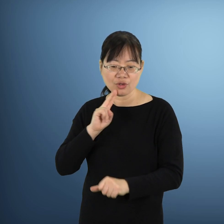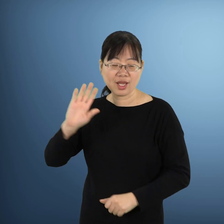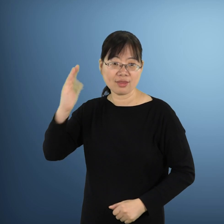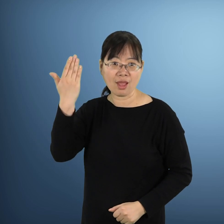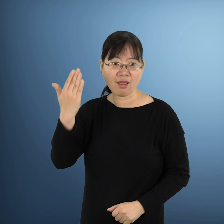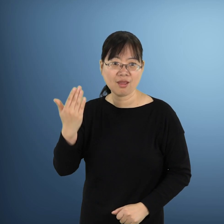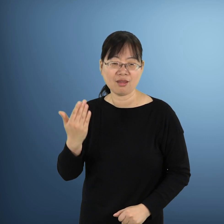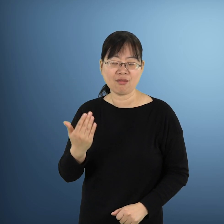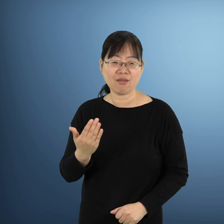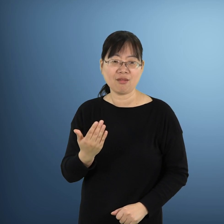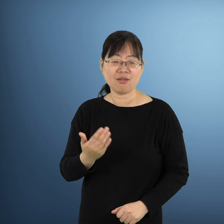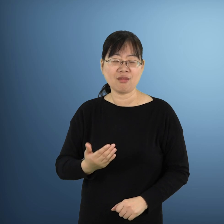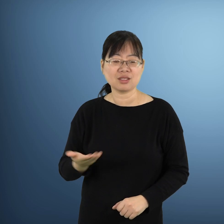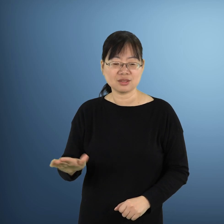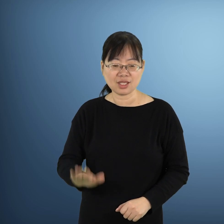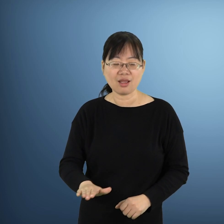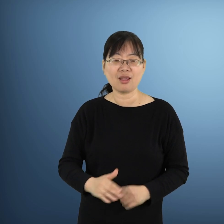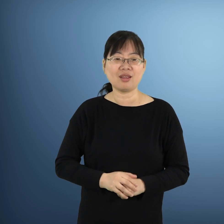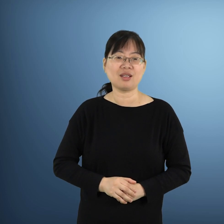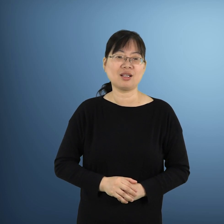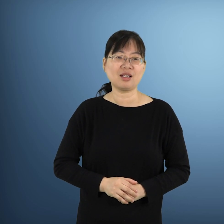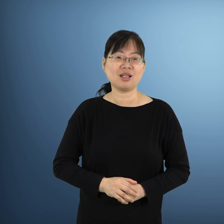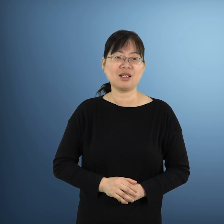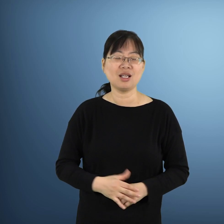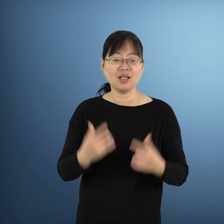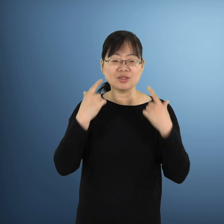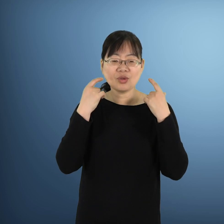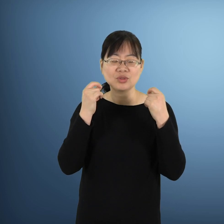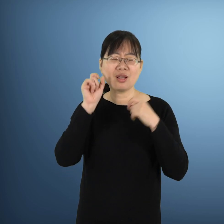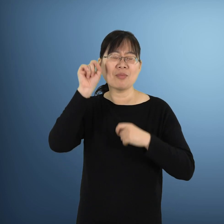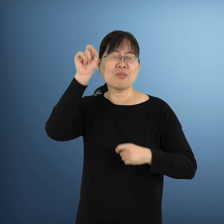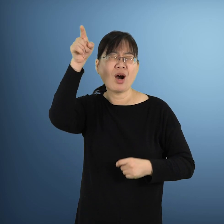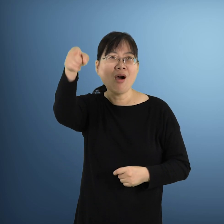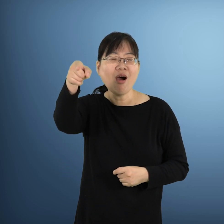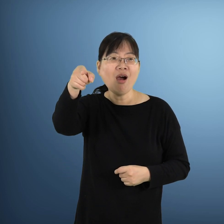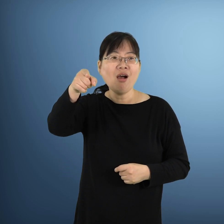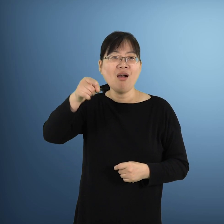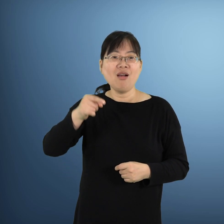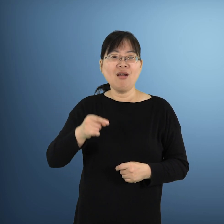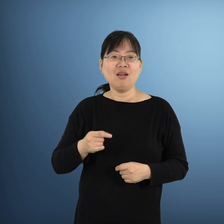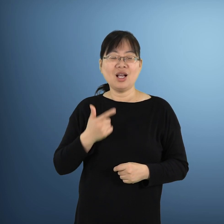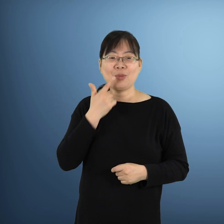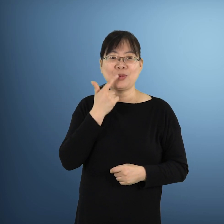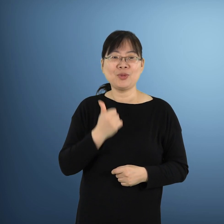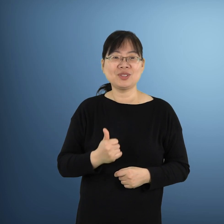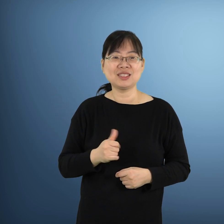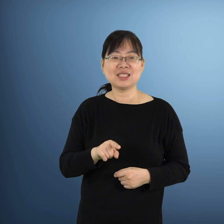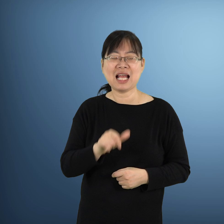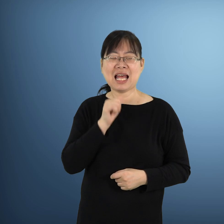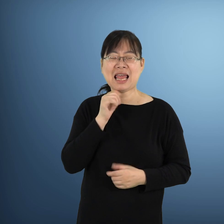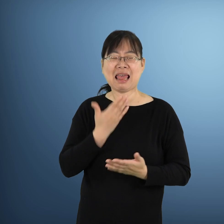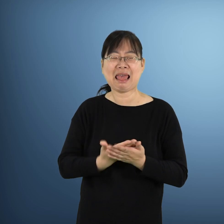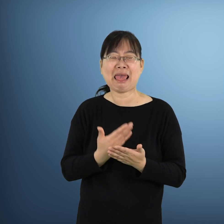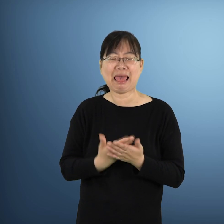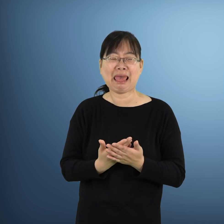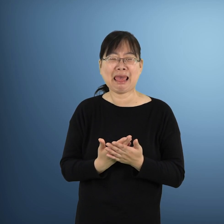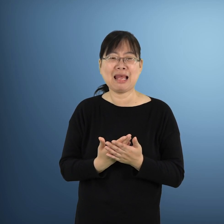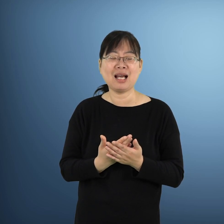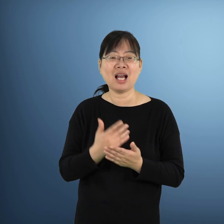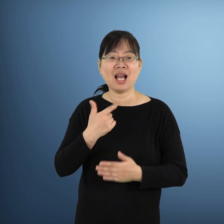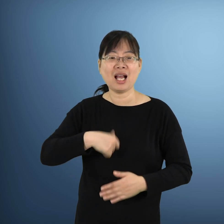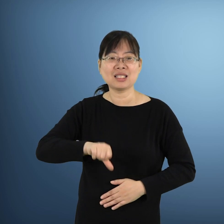아들이에요. 그런데 아직도 거리가 먼데 아버지는 완전히 거짓골로 변해버린